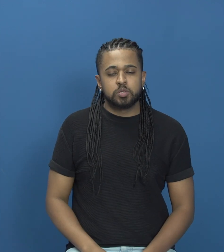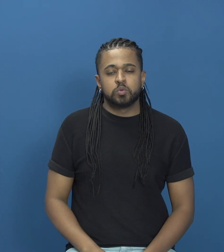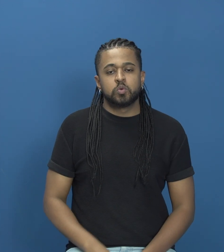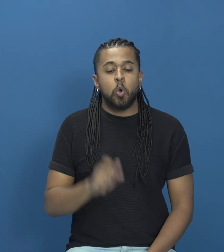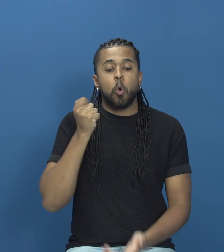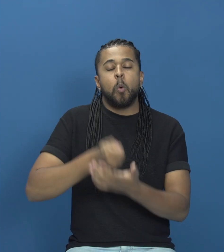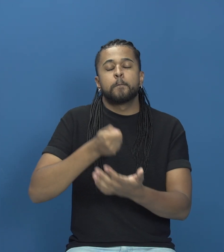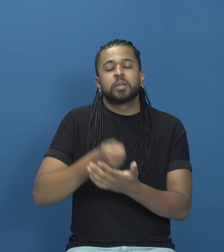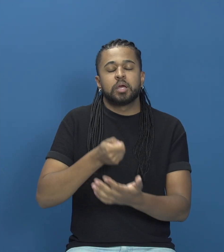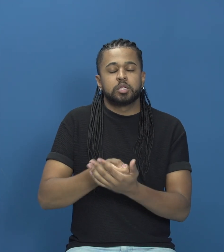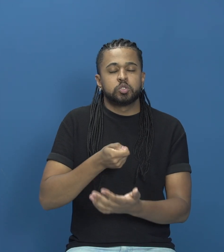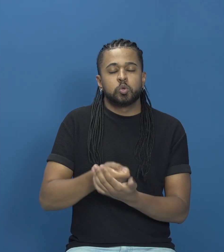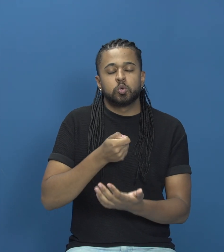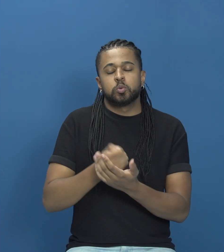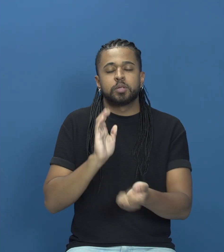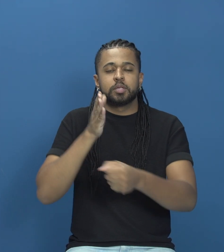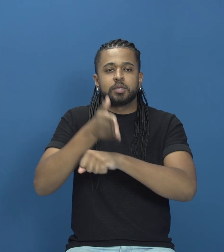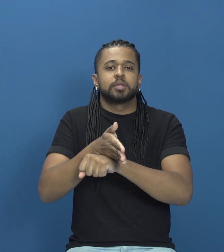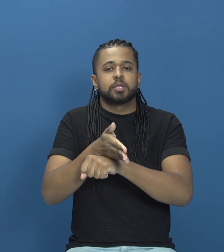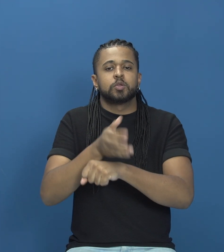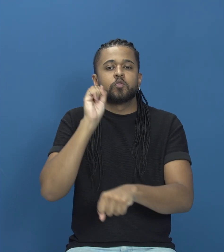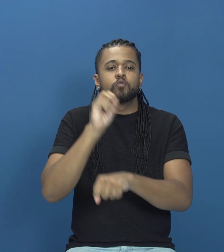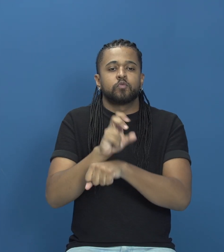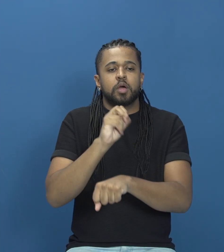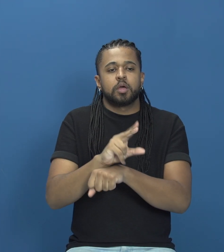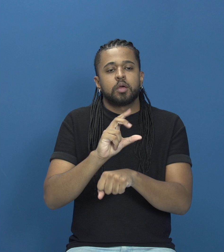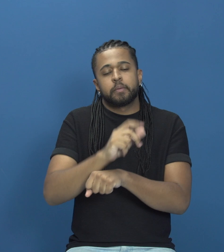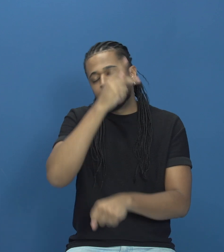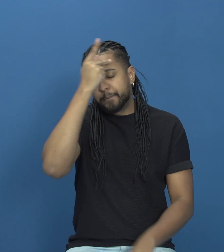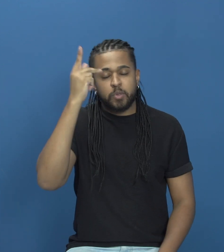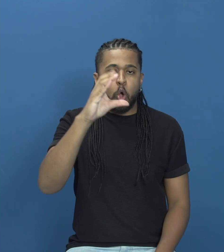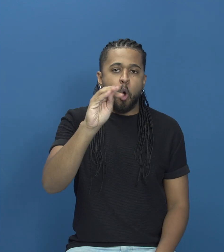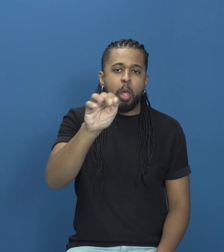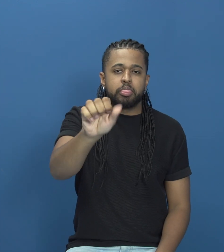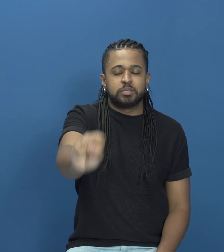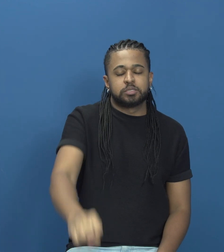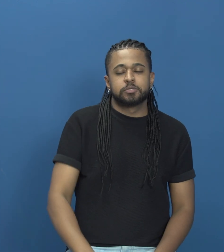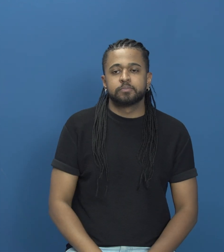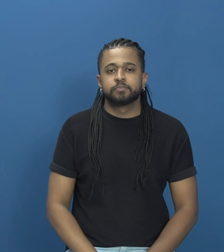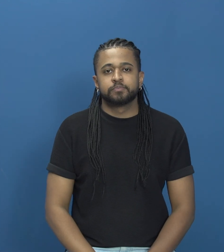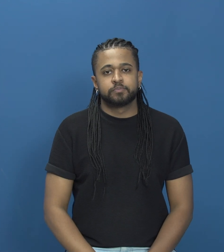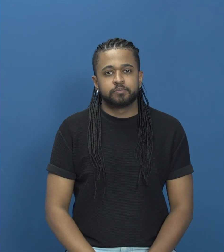requisitos obrigatórios para ingresso nas vagas reservadas aos cotistas.